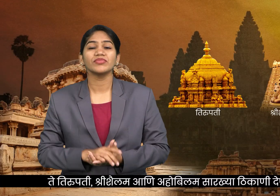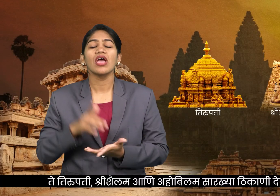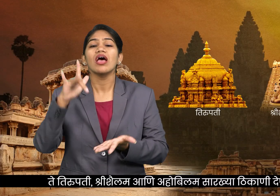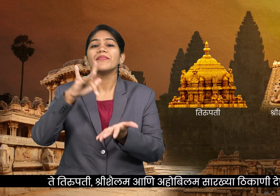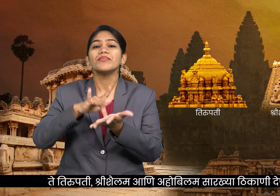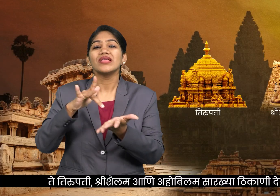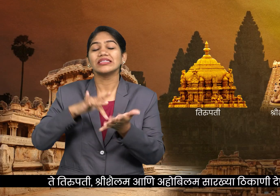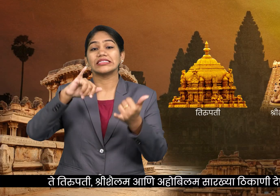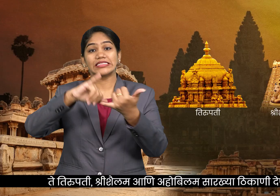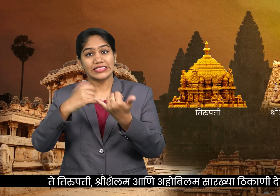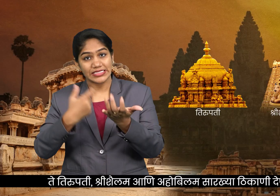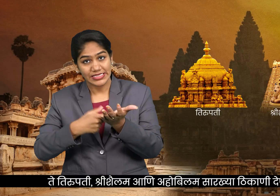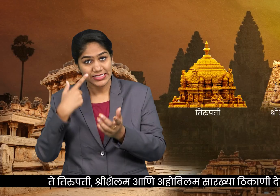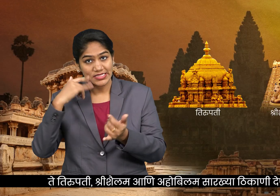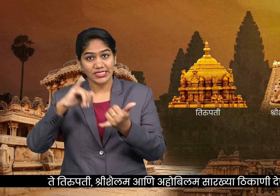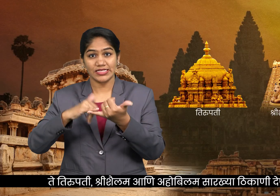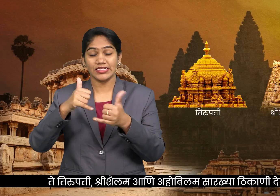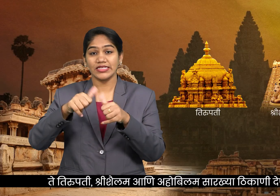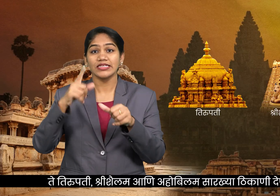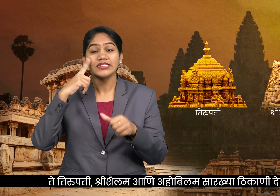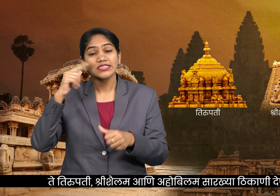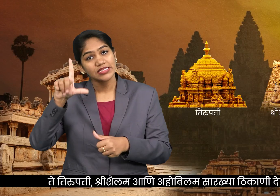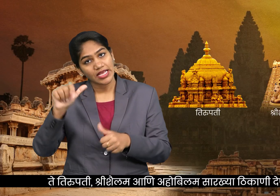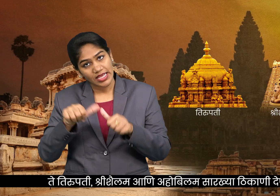देत असत.